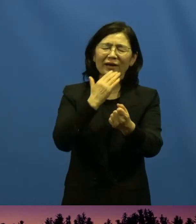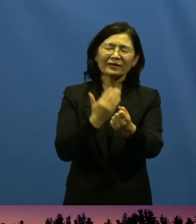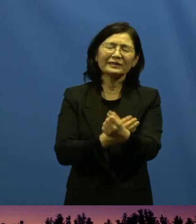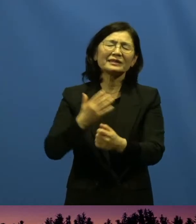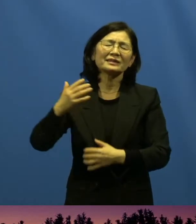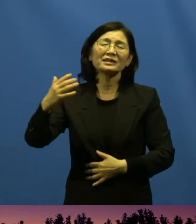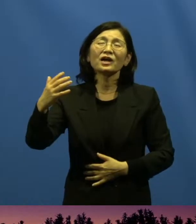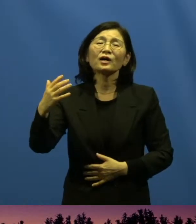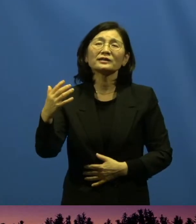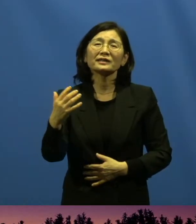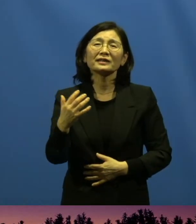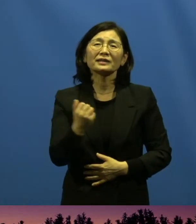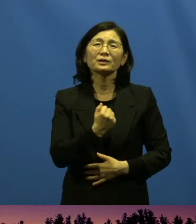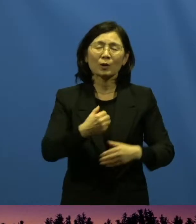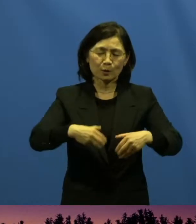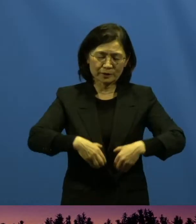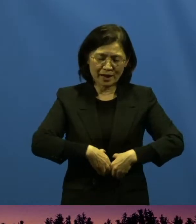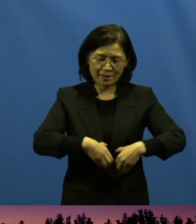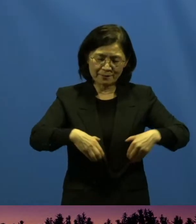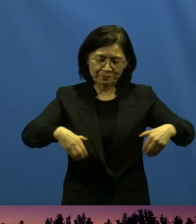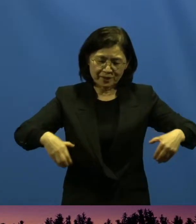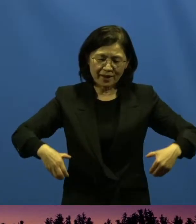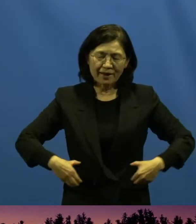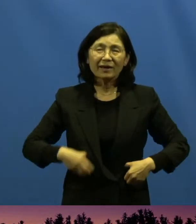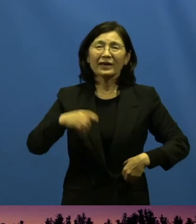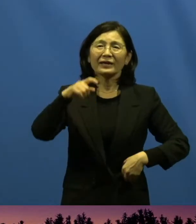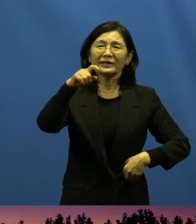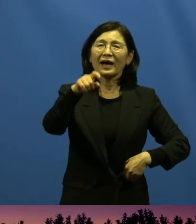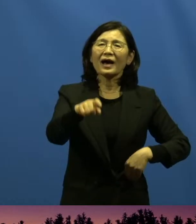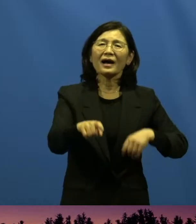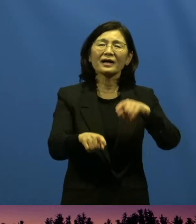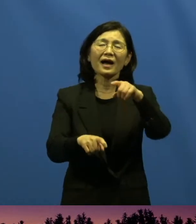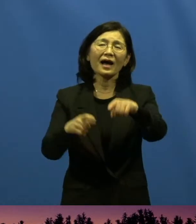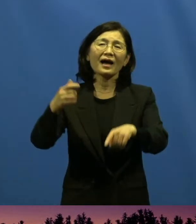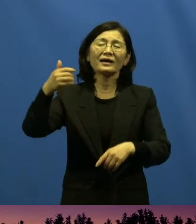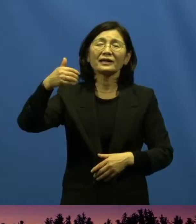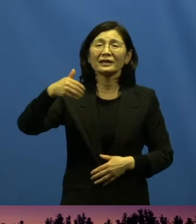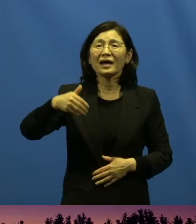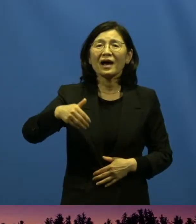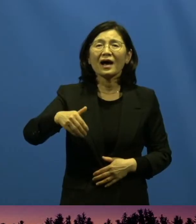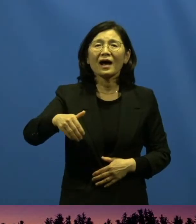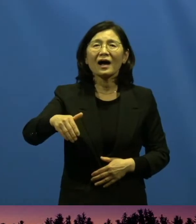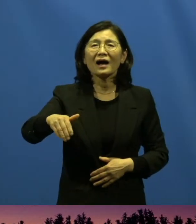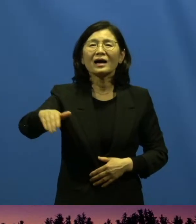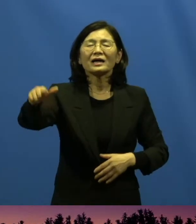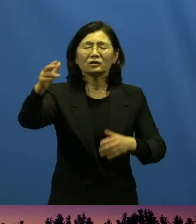주의 능력으로 담대히 나가리라.